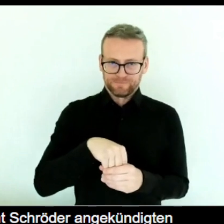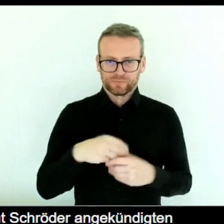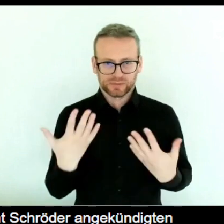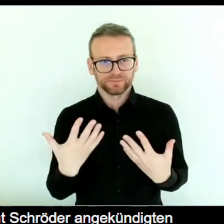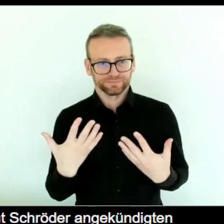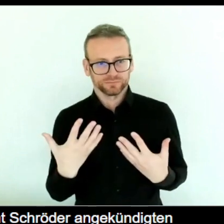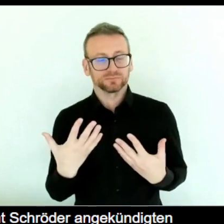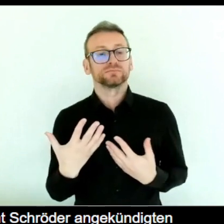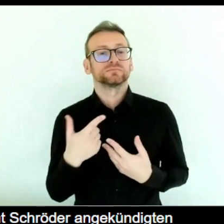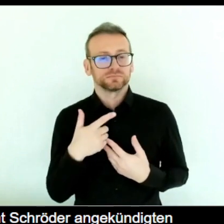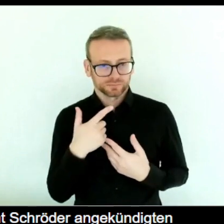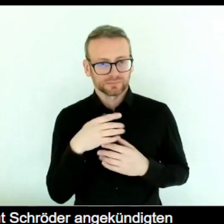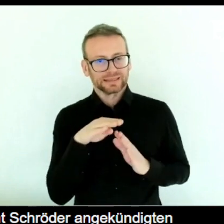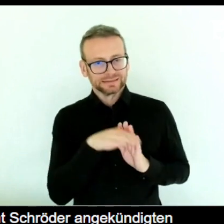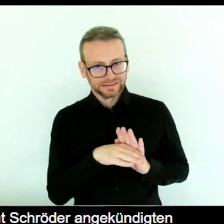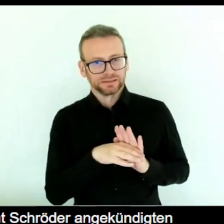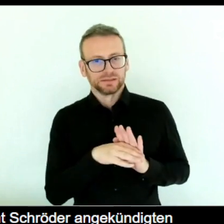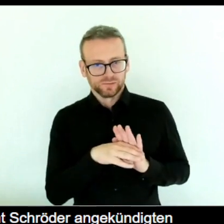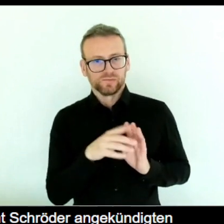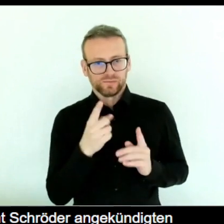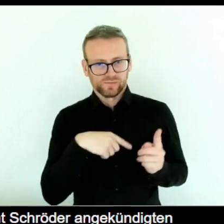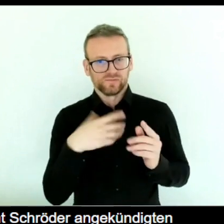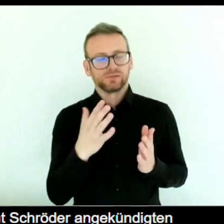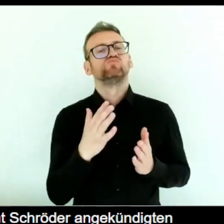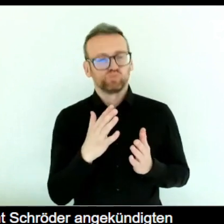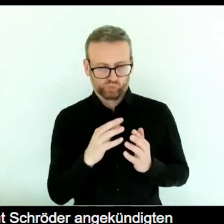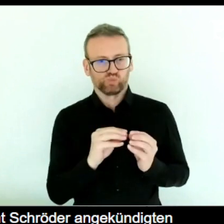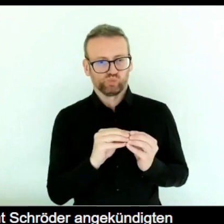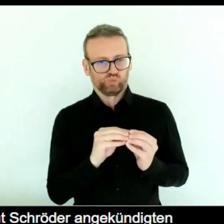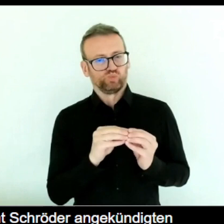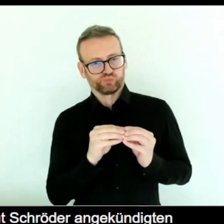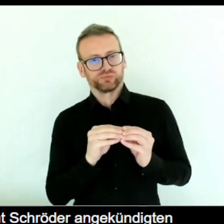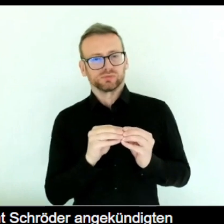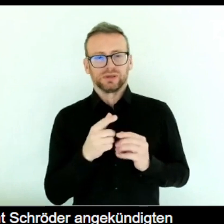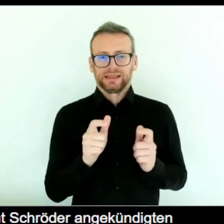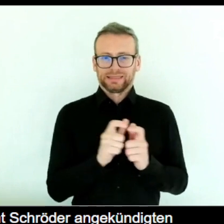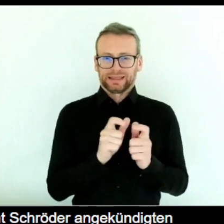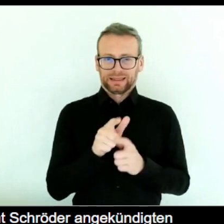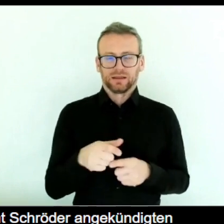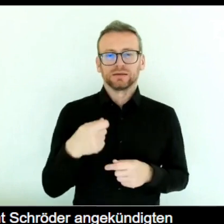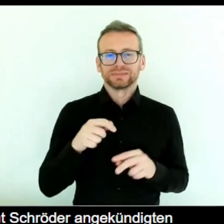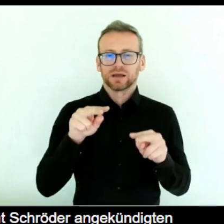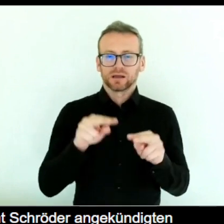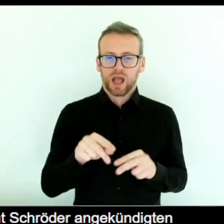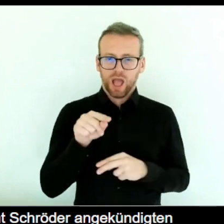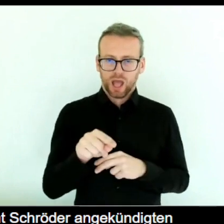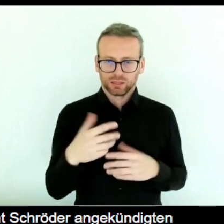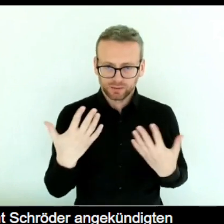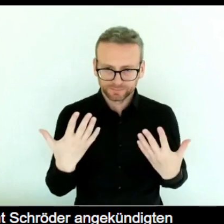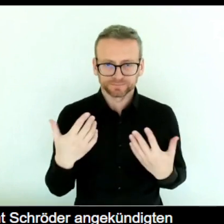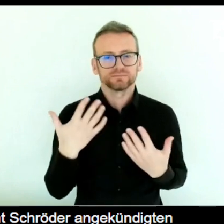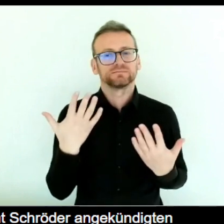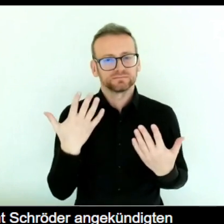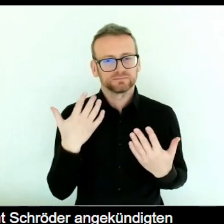den Freiwilligendienst leisten, zuverlässig und so schnell wie möglich umsetzen. Ziel ist es, dass das Ticket ab dem Wintersemester 2023